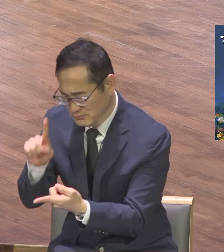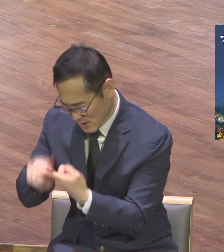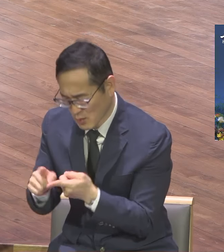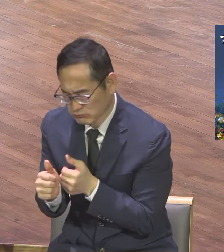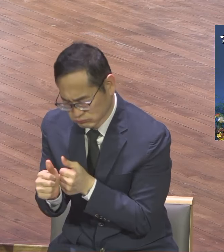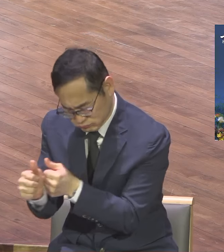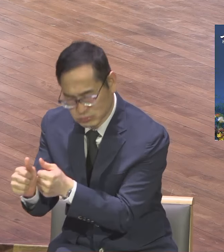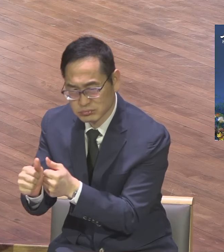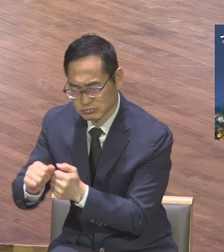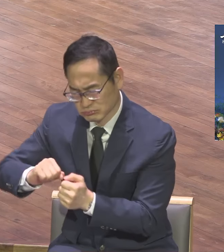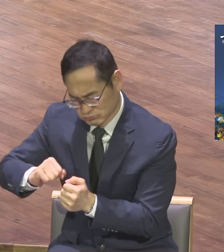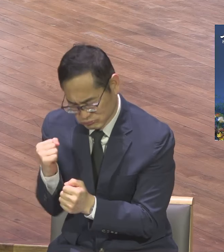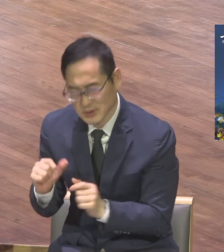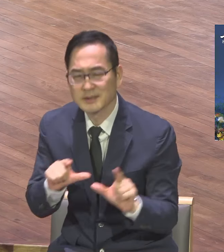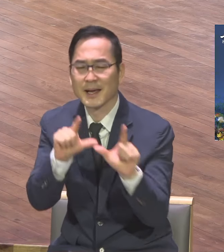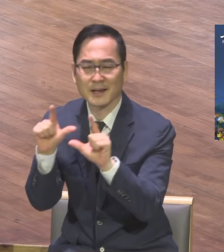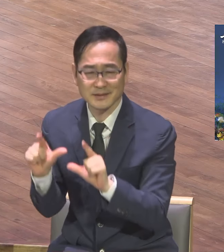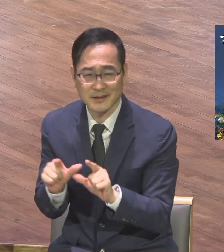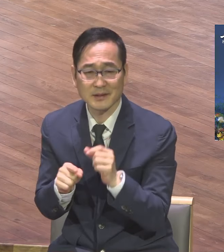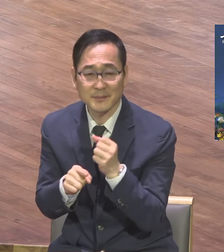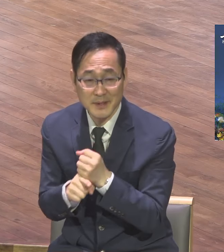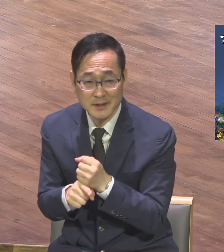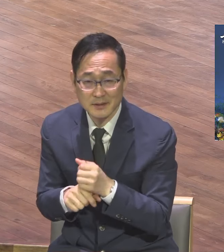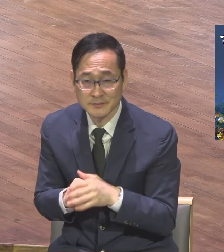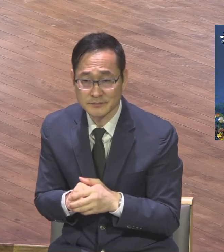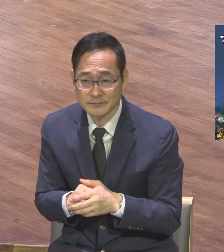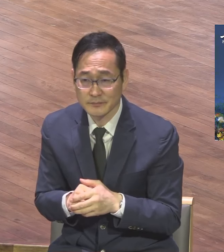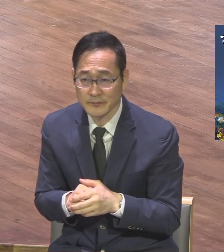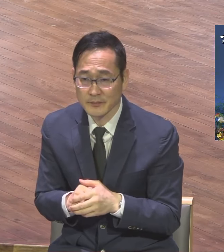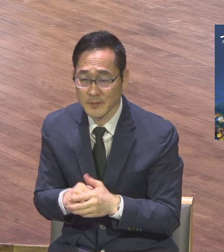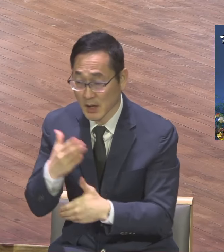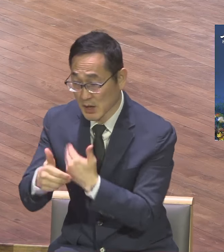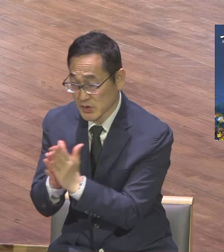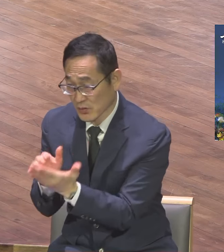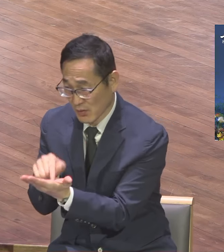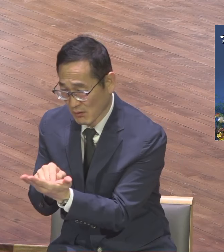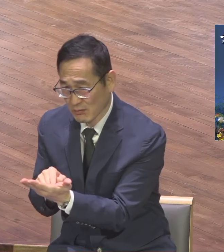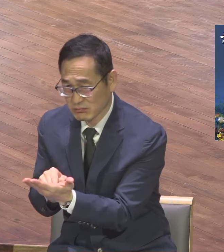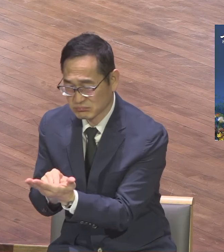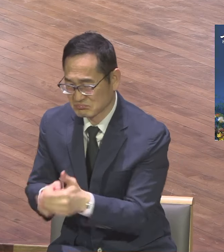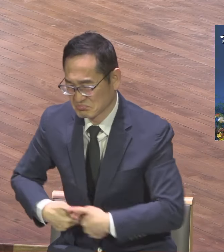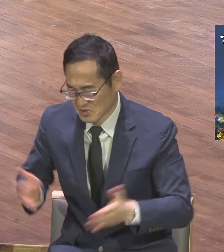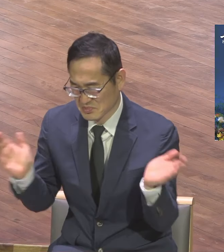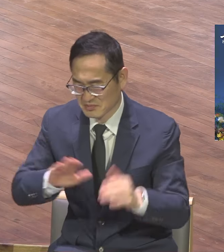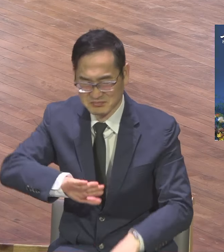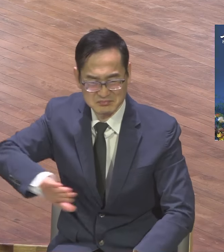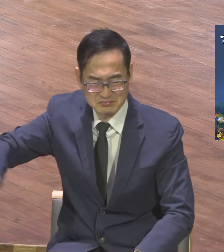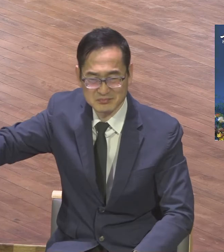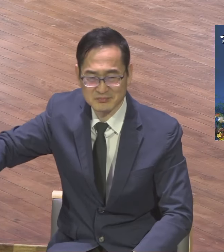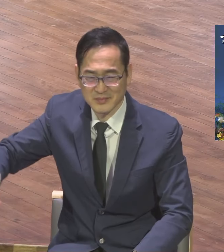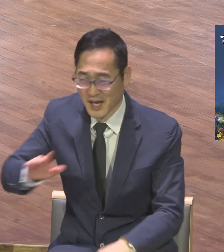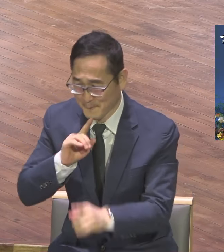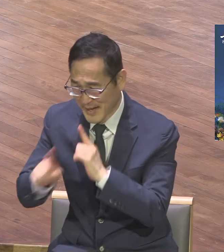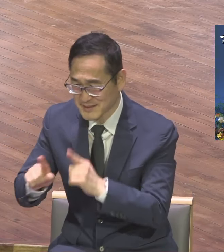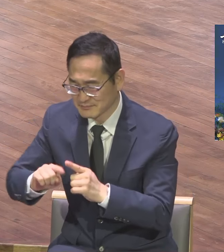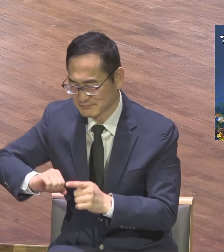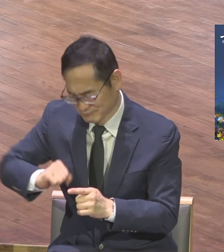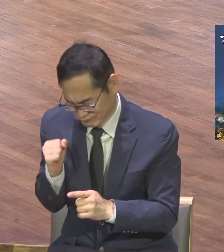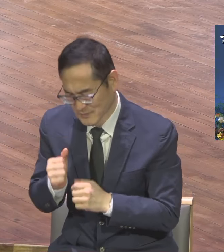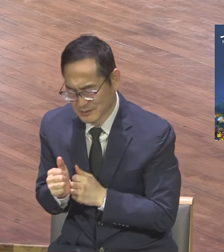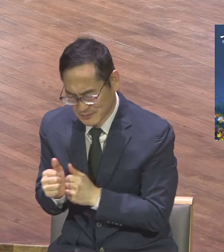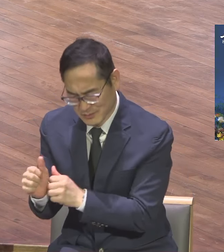살다 보면 하나님의 말씀과 멀어지는 삶을 살 때가 있어요. 말씀대로 산다고